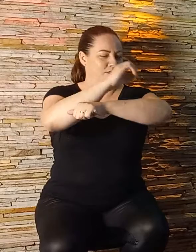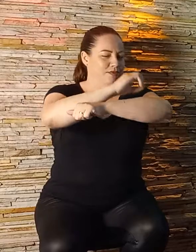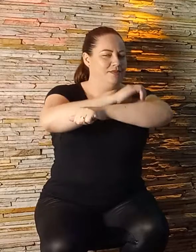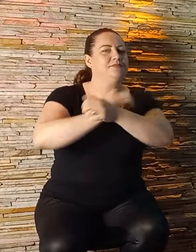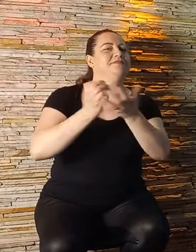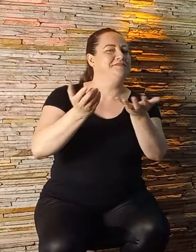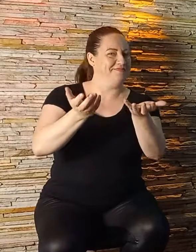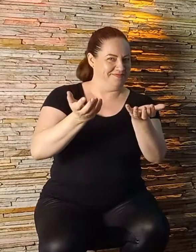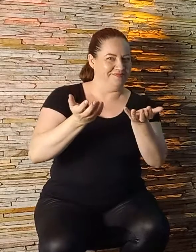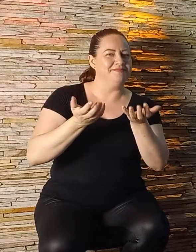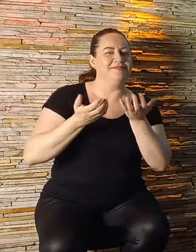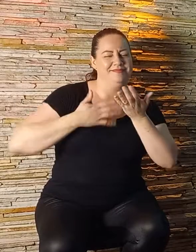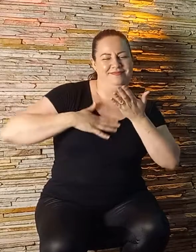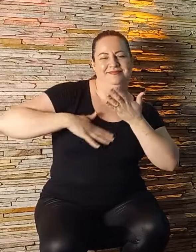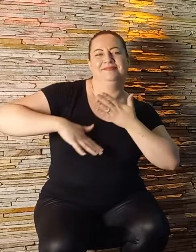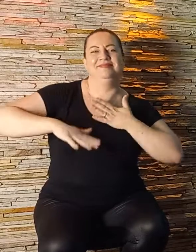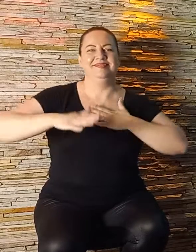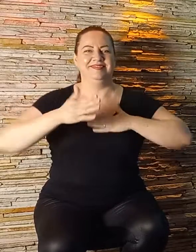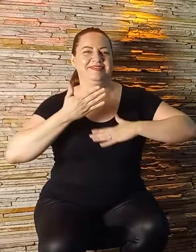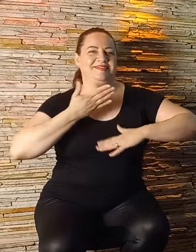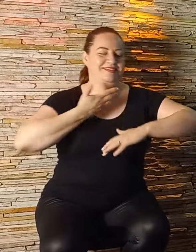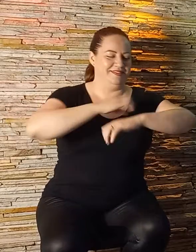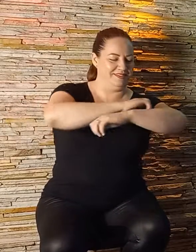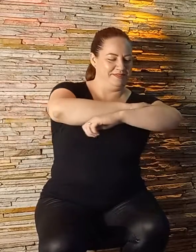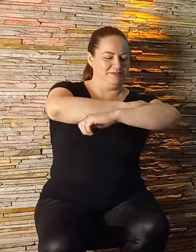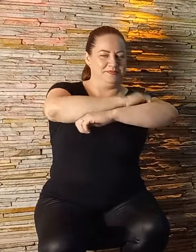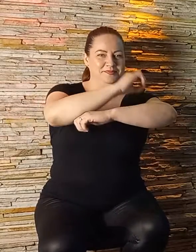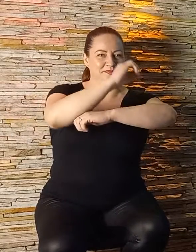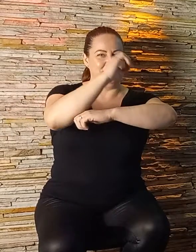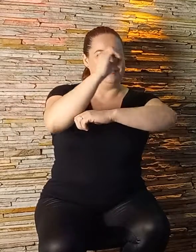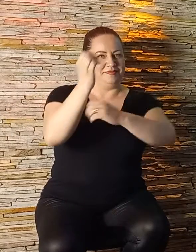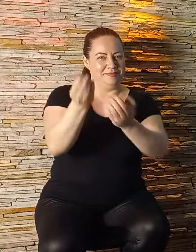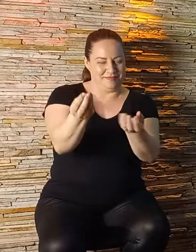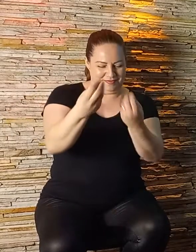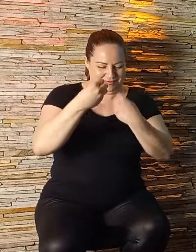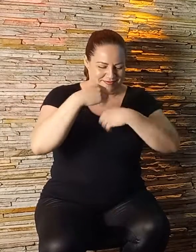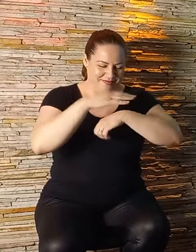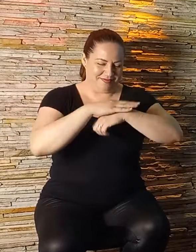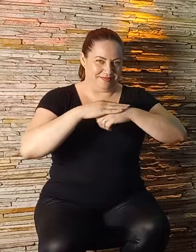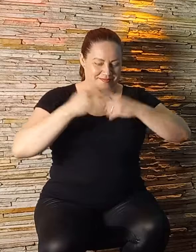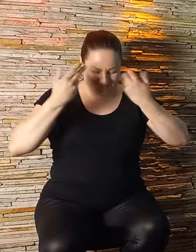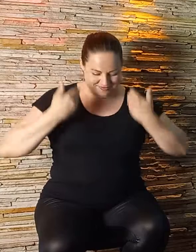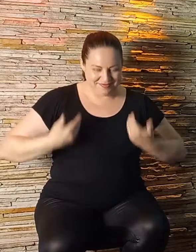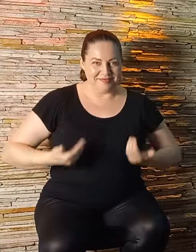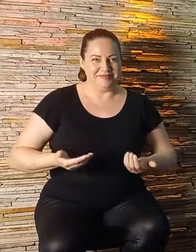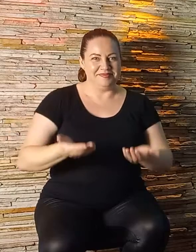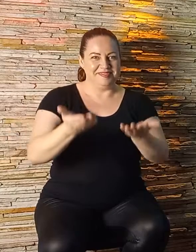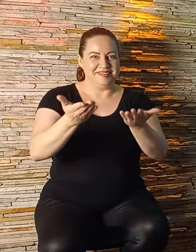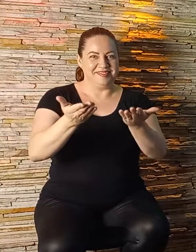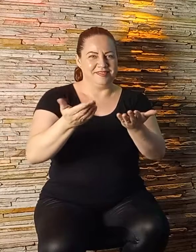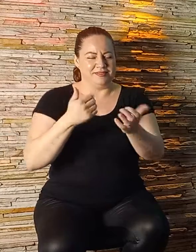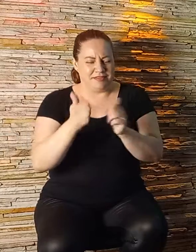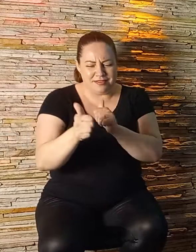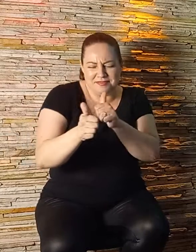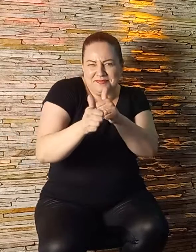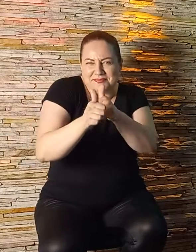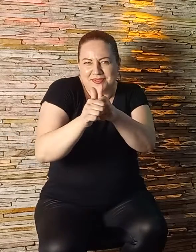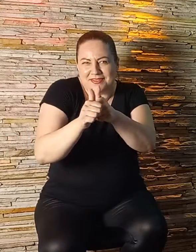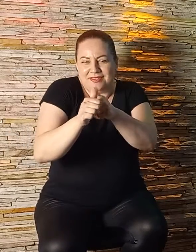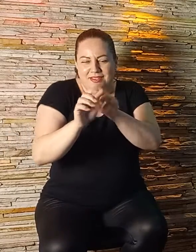dia eu sei que vou querer bem devagarinho até o dia amanhecer você vai te dar todo carinho e eu tô perto